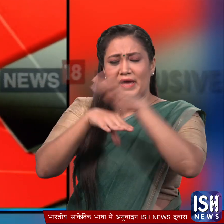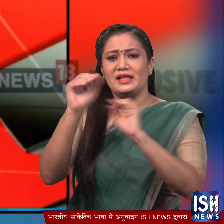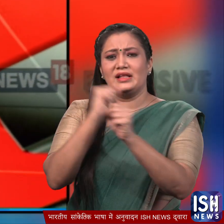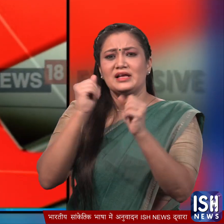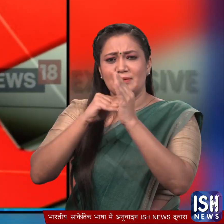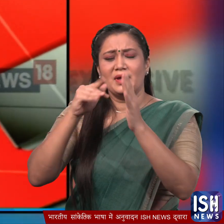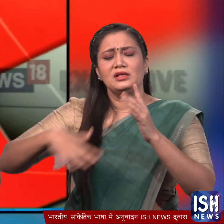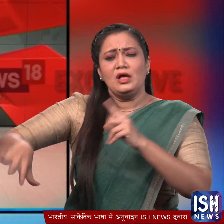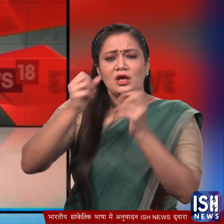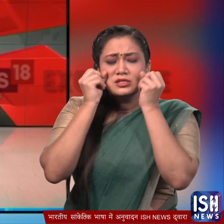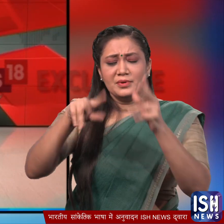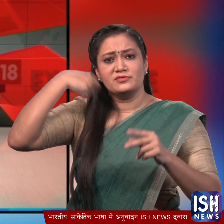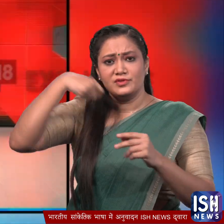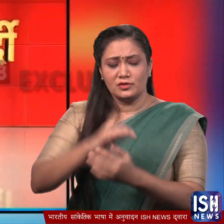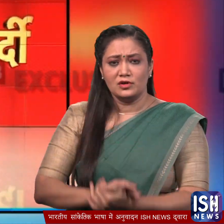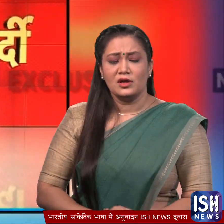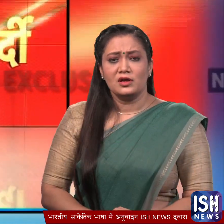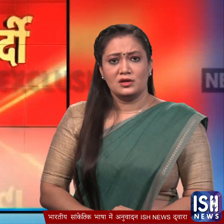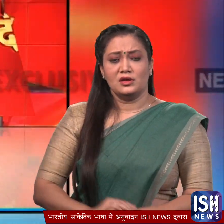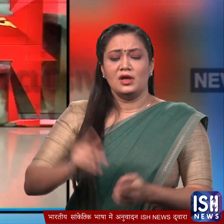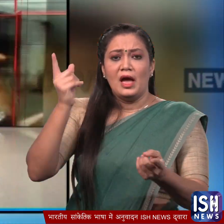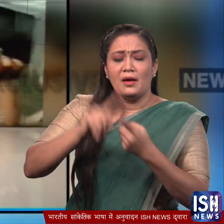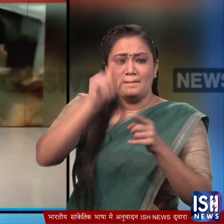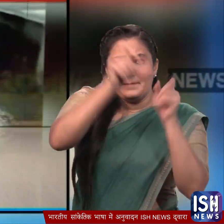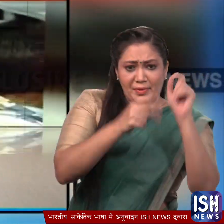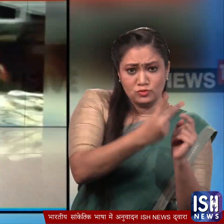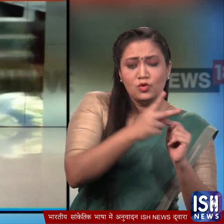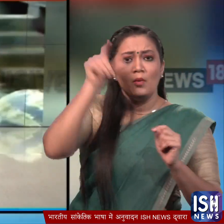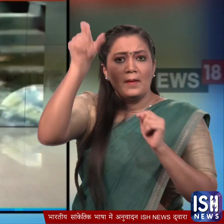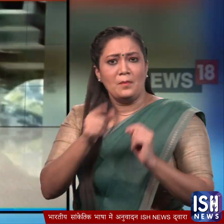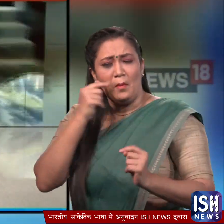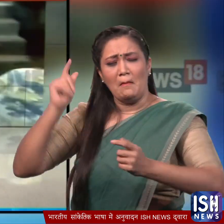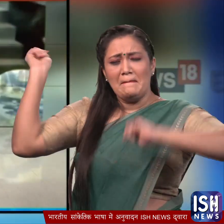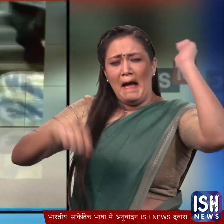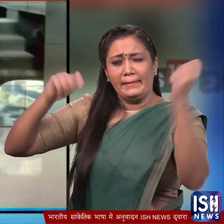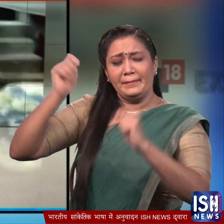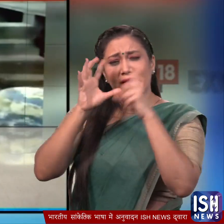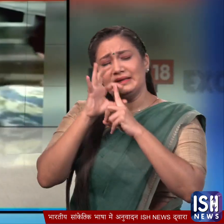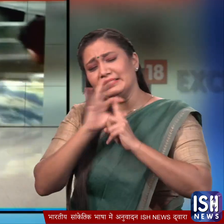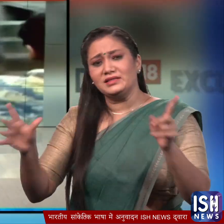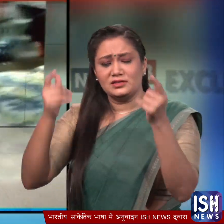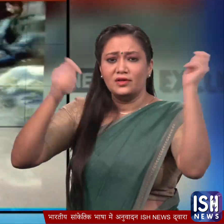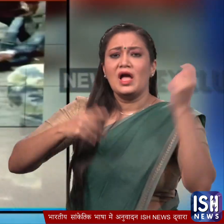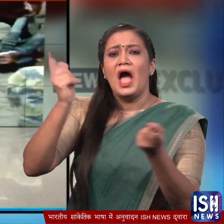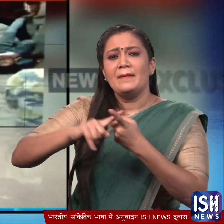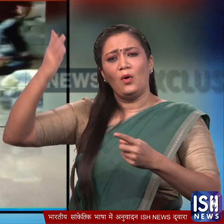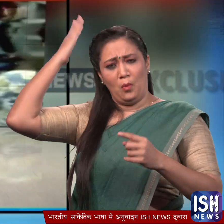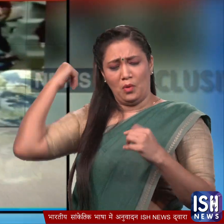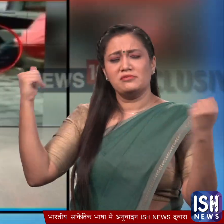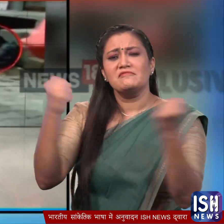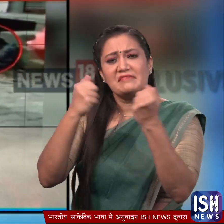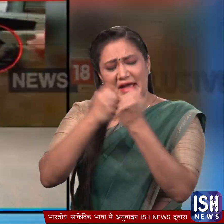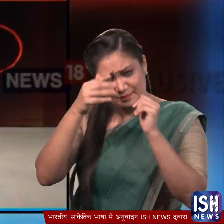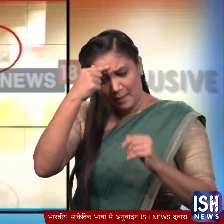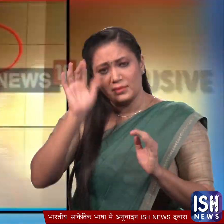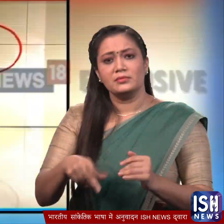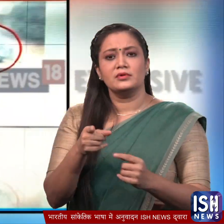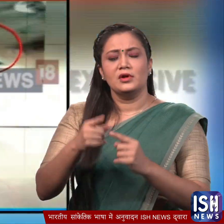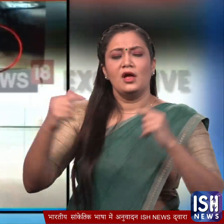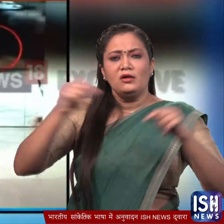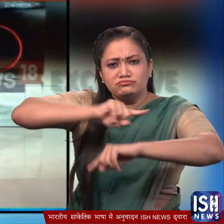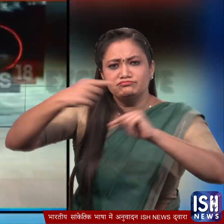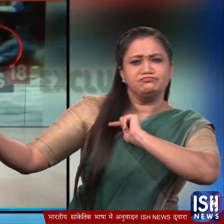आया। वो सीढ़ियां चढ़ते हुए एटीएम के अंदर गया, फिर कुछ देर में बाहर आ गया। दूसरे वीडियो में उसका एक साथी भी नजर आया, जो